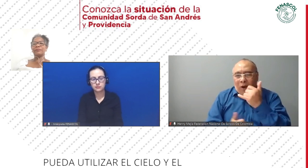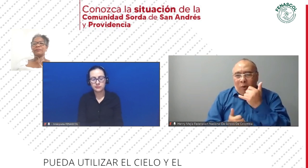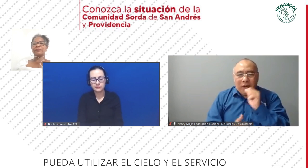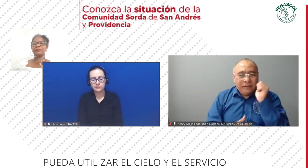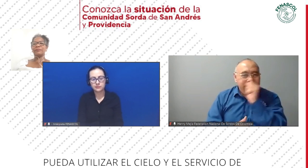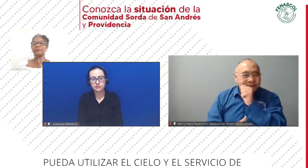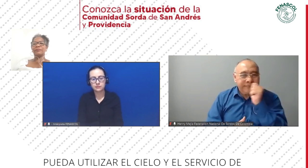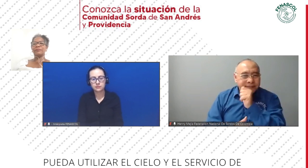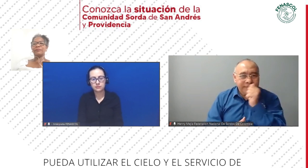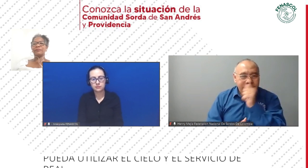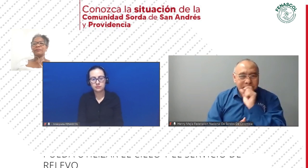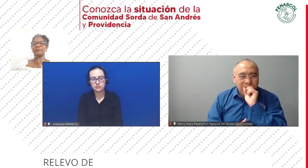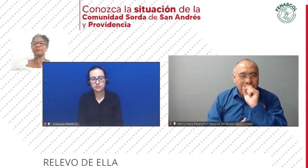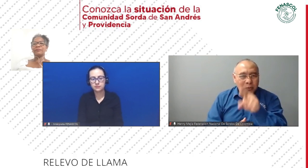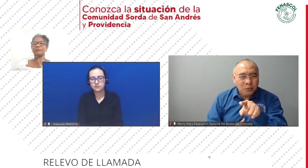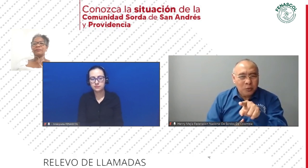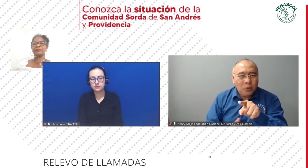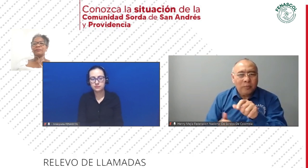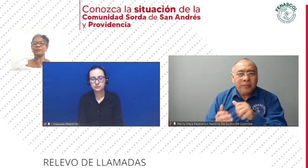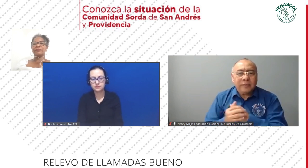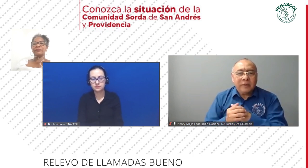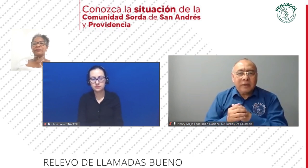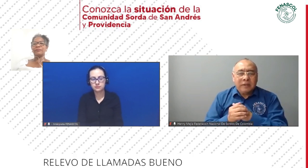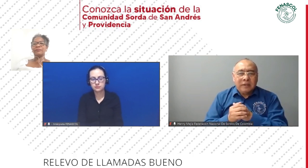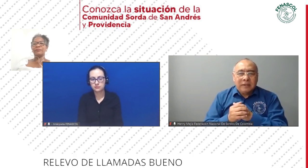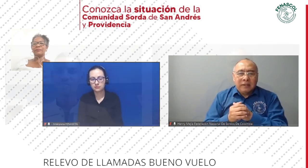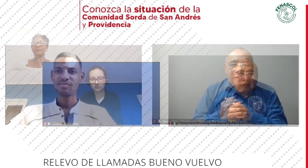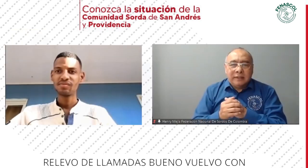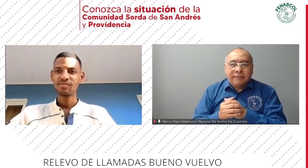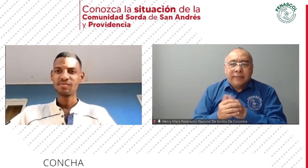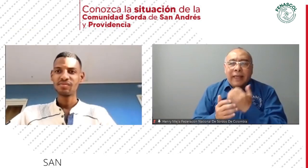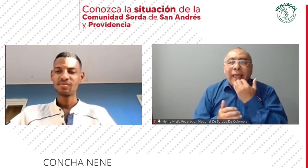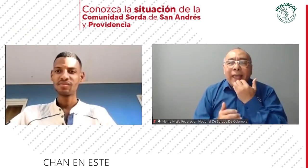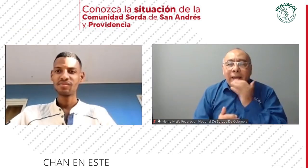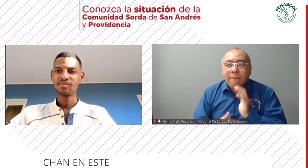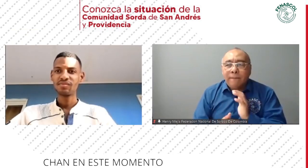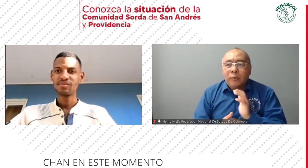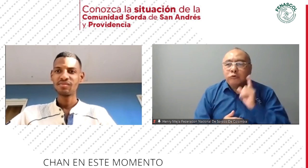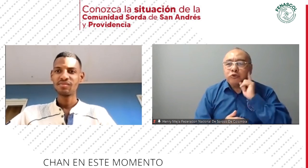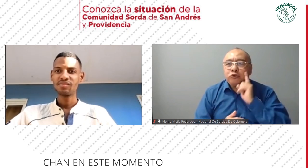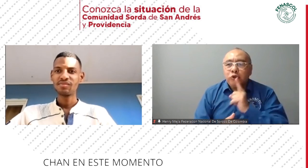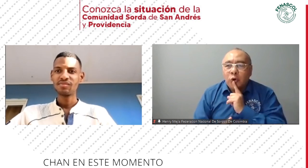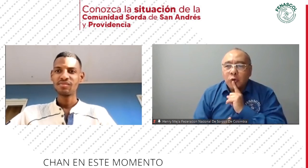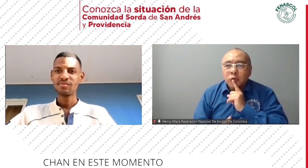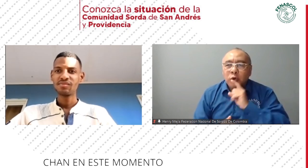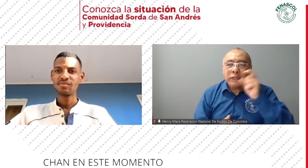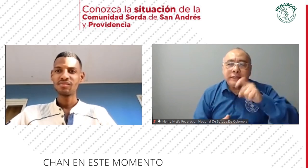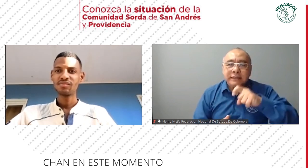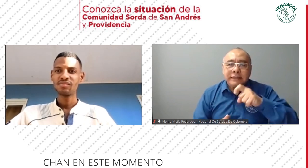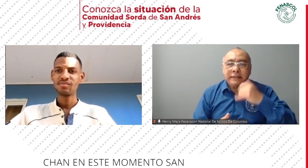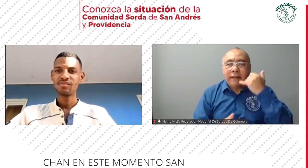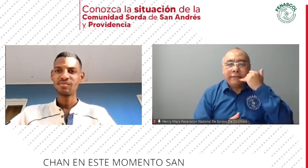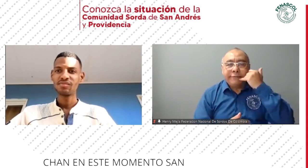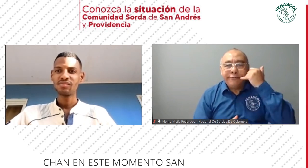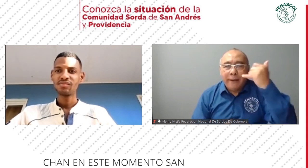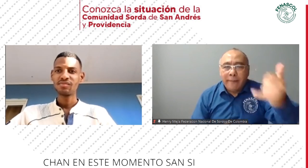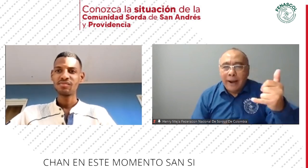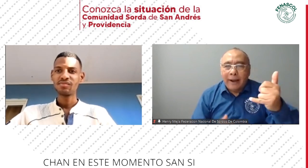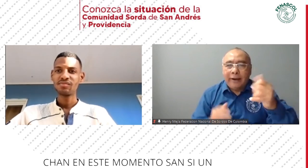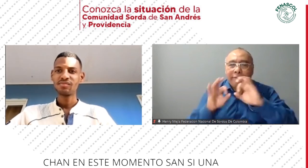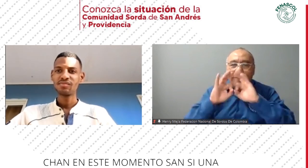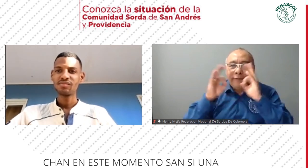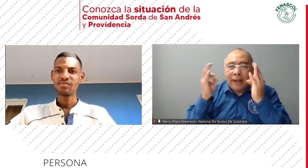servicio de relevo de llamadas bueno vuelvo con sean en este momento chan si